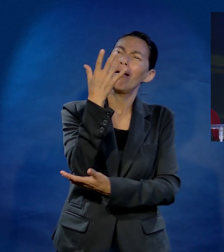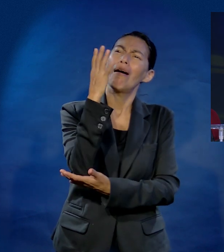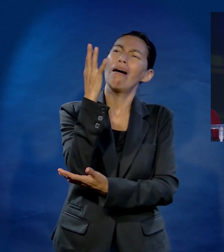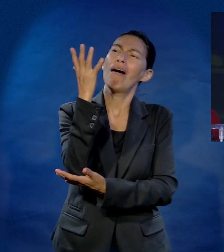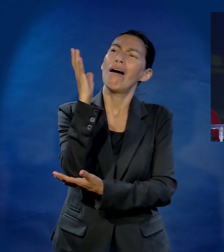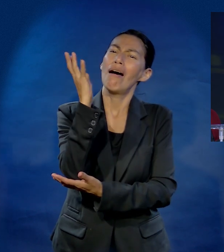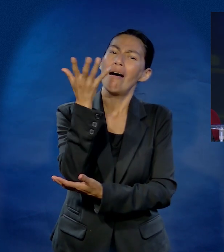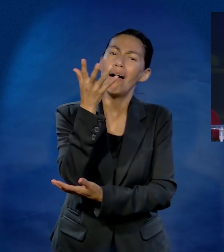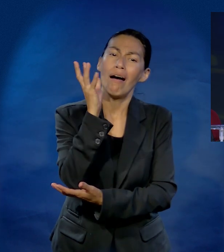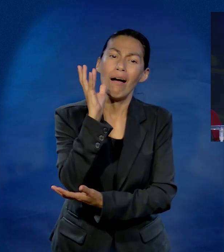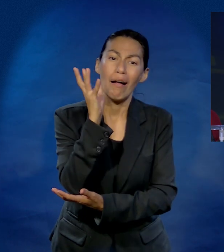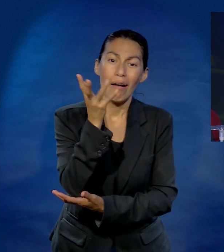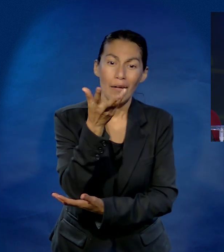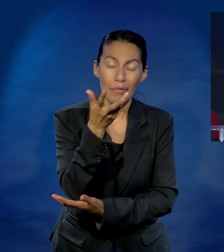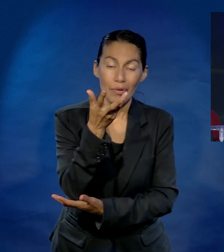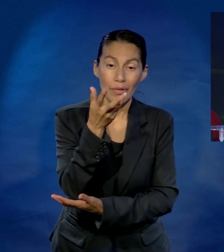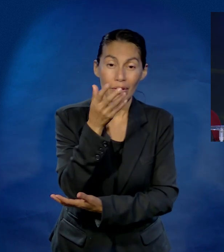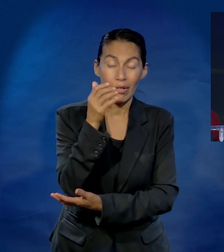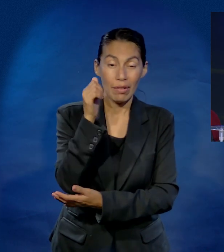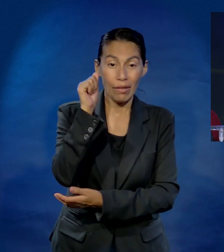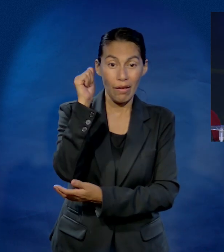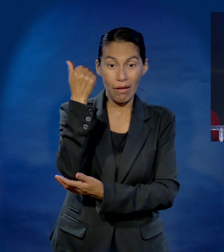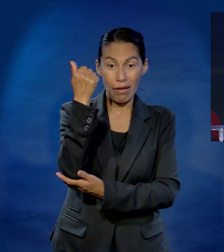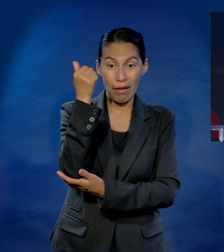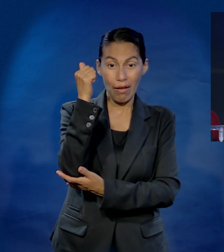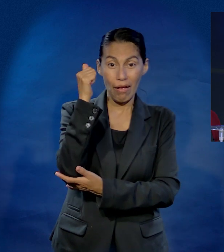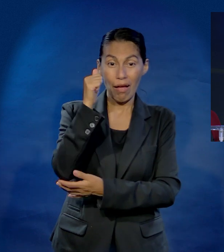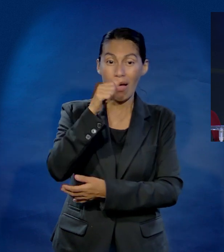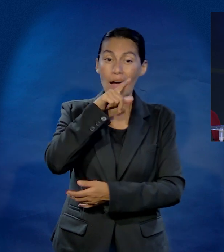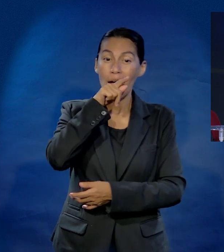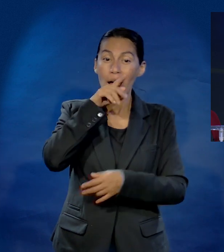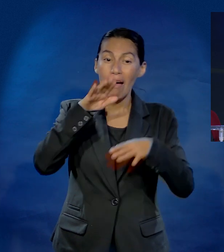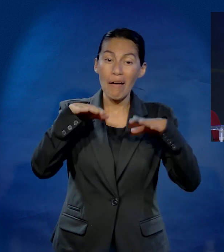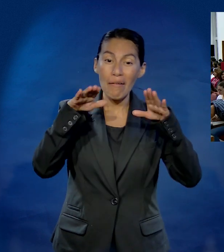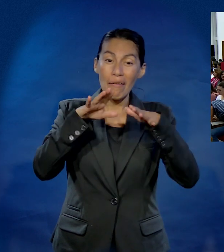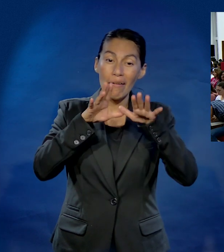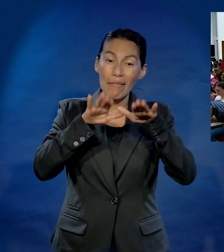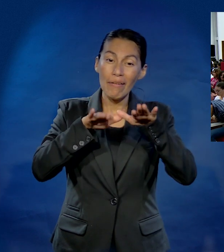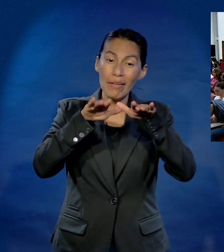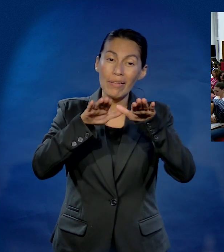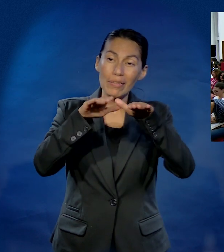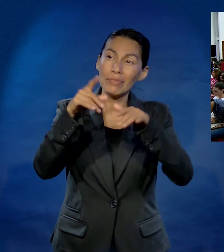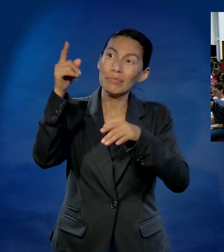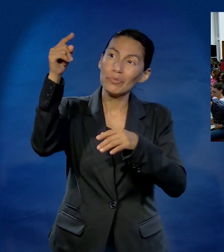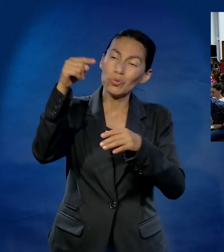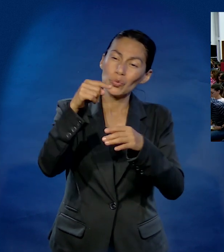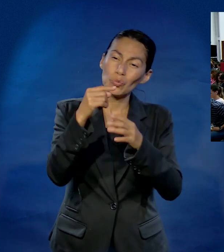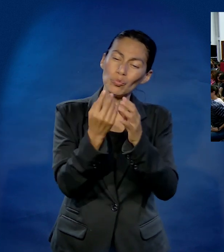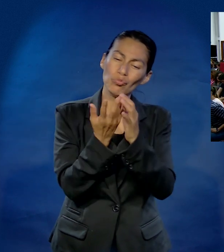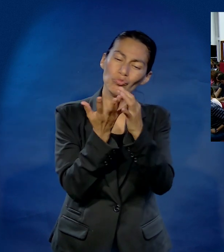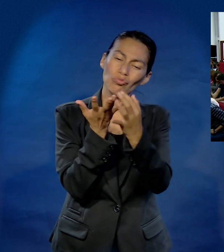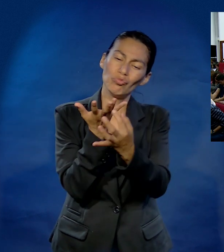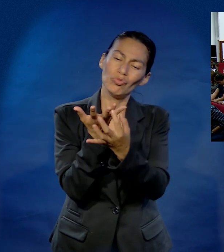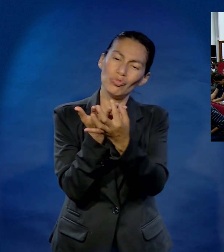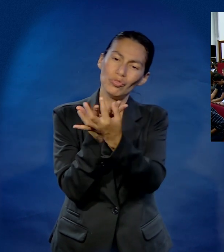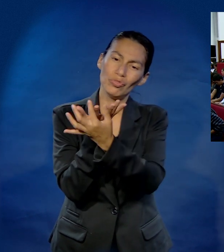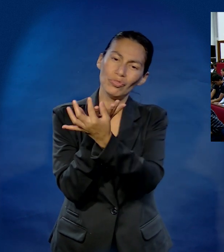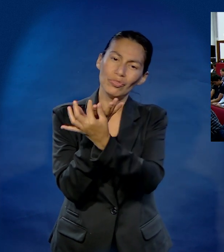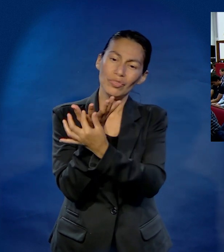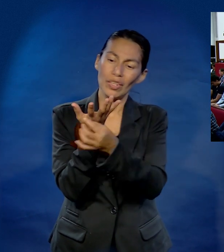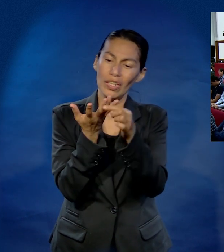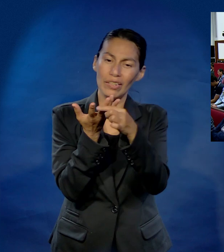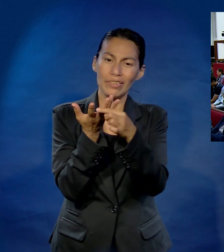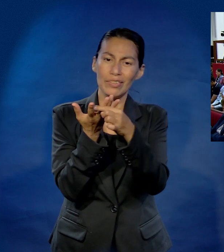es la más pequeña de todas las semillas, pero cuando ha crecido es la mayor de las hortalizas y se hace